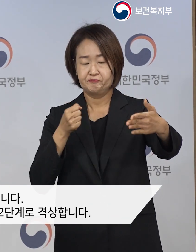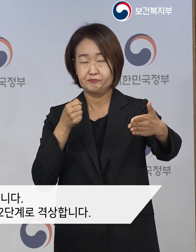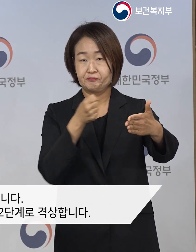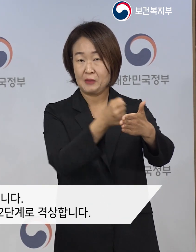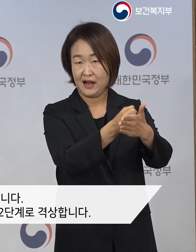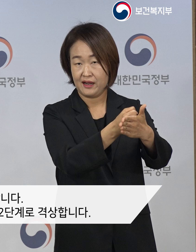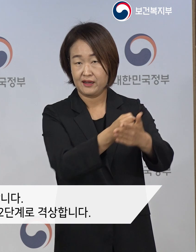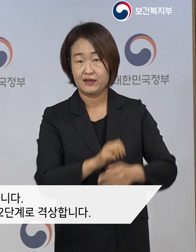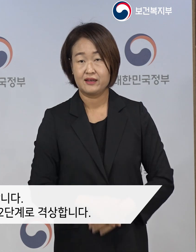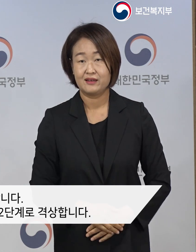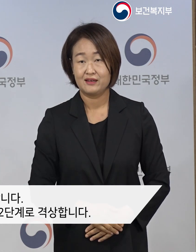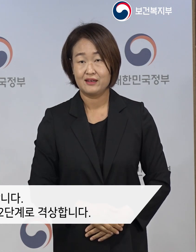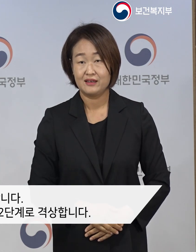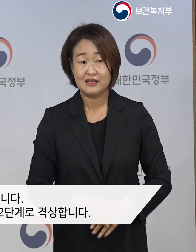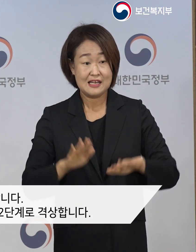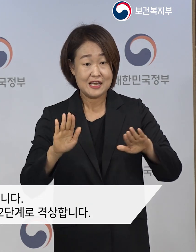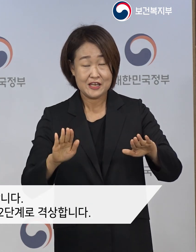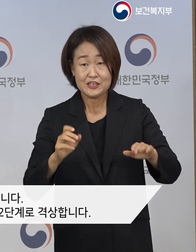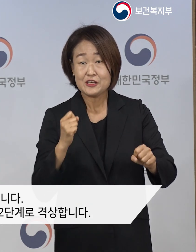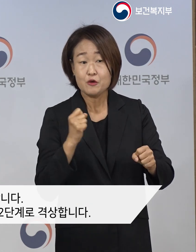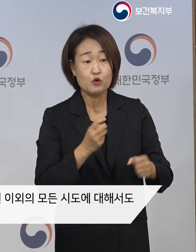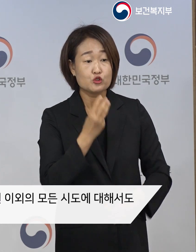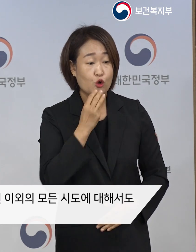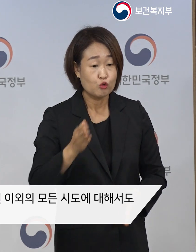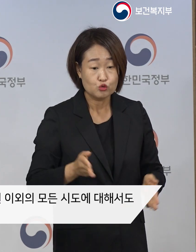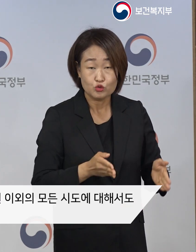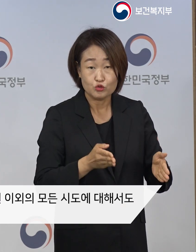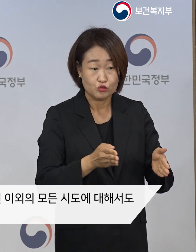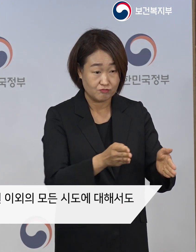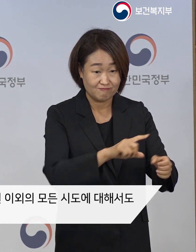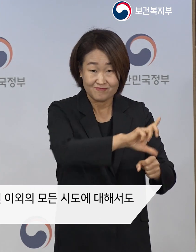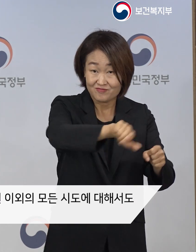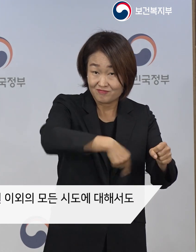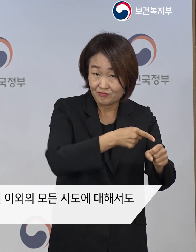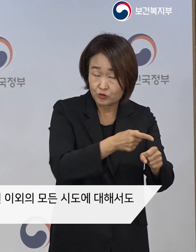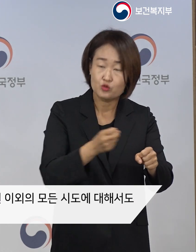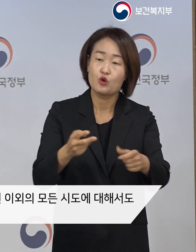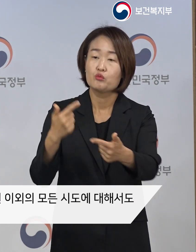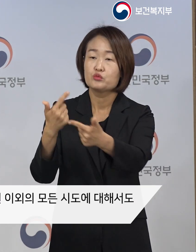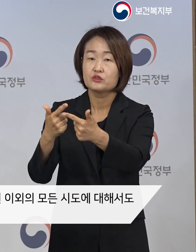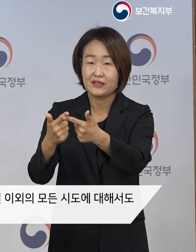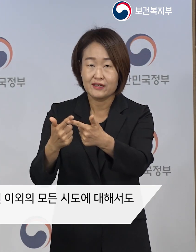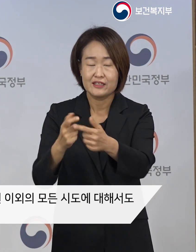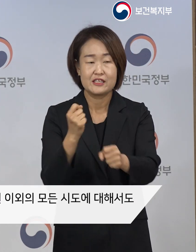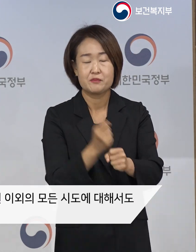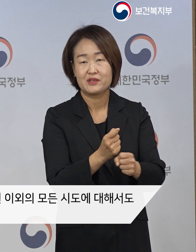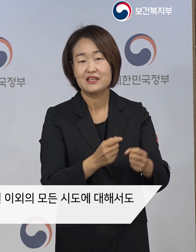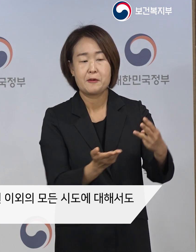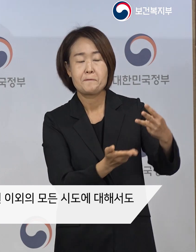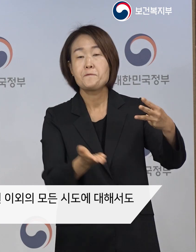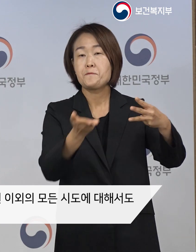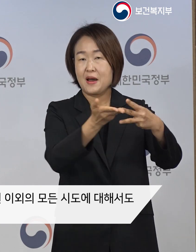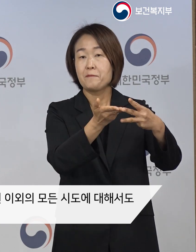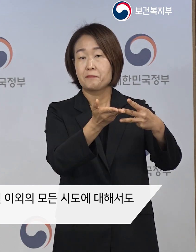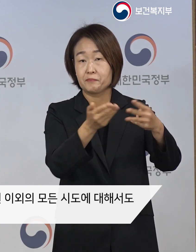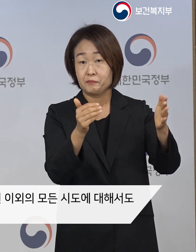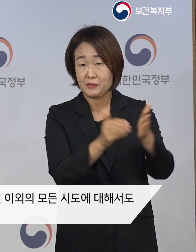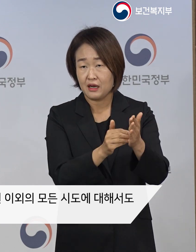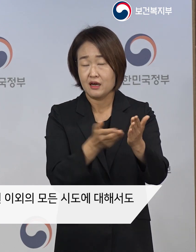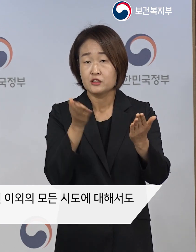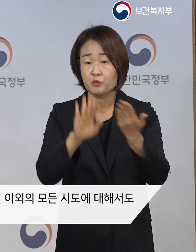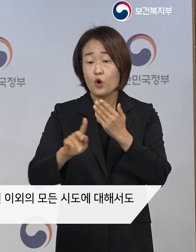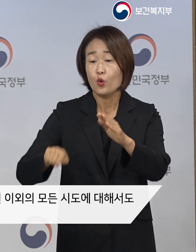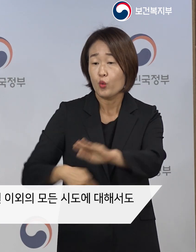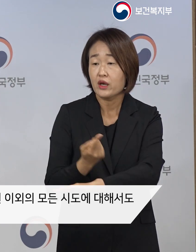전국적으로 2단계로 격상합니다. 기존의 2단계 거리두기가 적용되던 수도권 이외의 모든 시도에